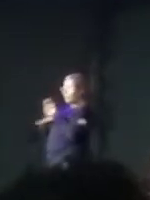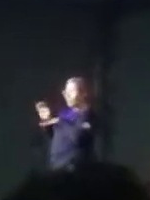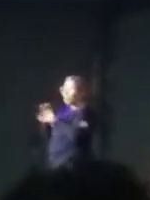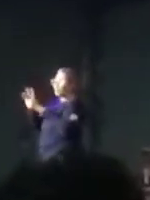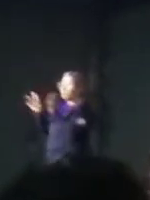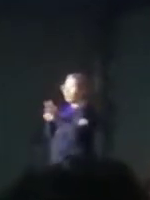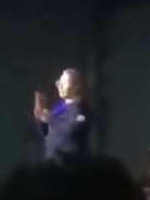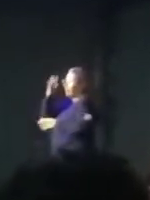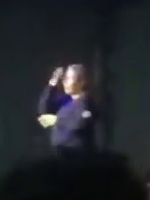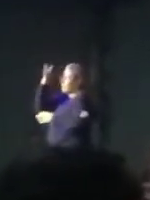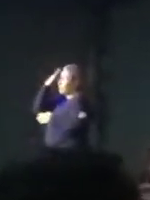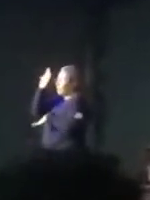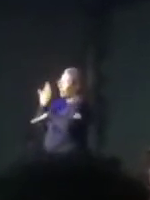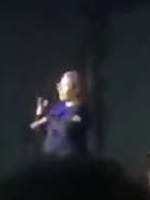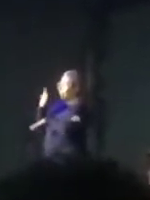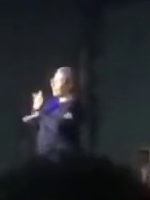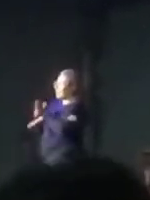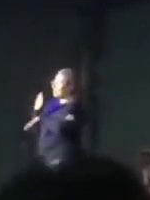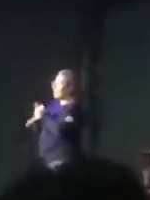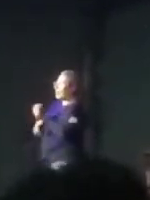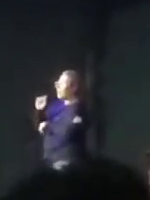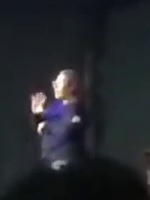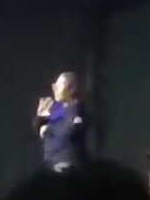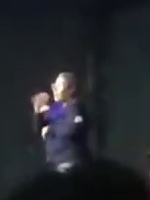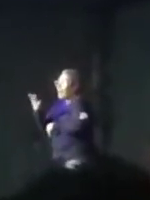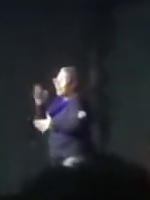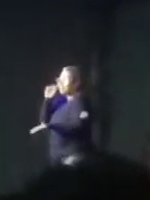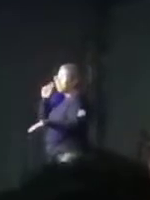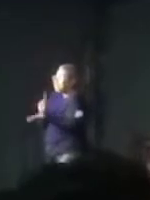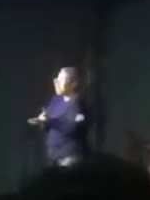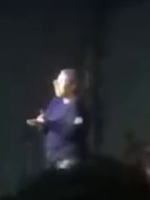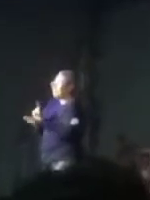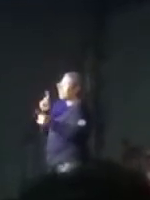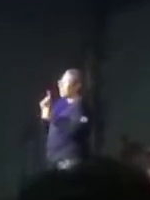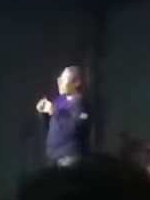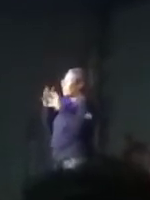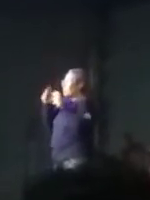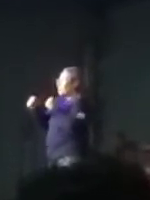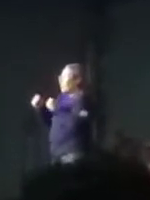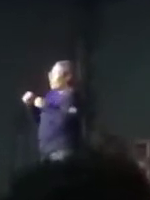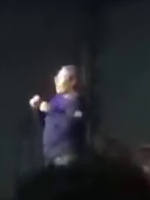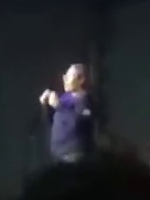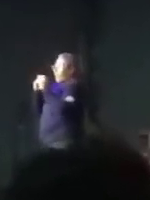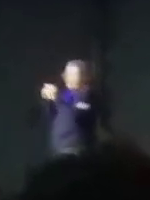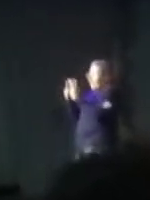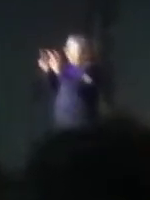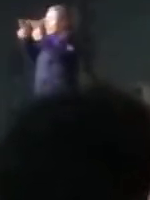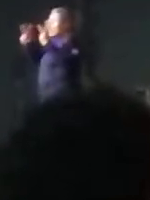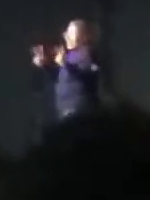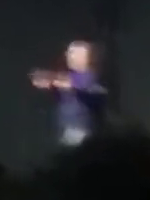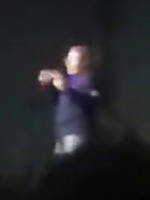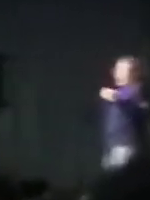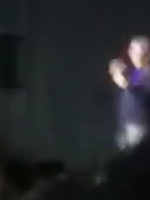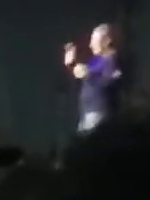gente, imagina treinar situação real, tudo virtual, né? Você está em